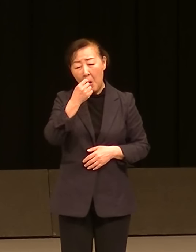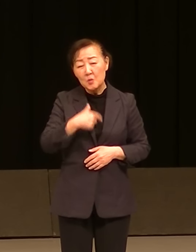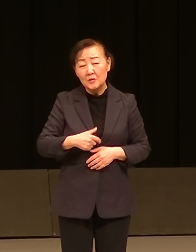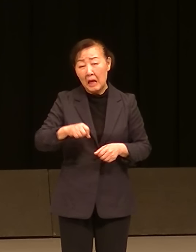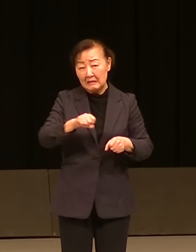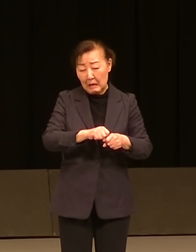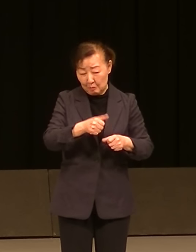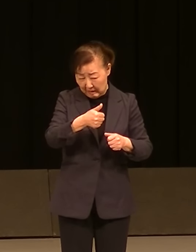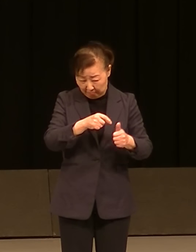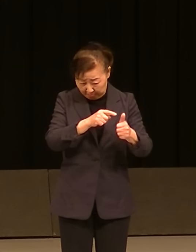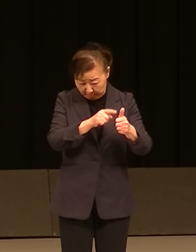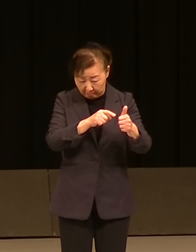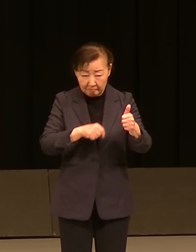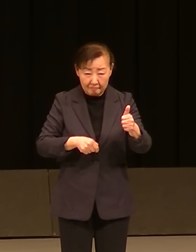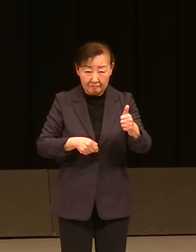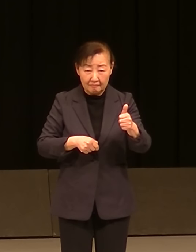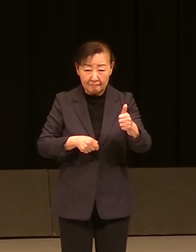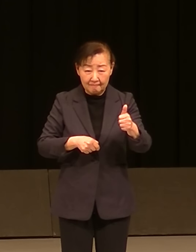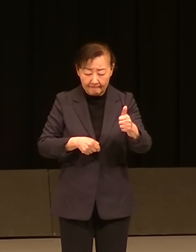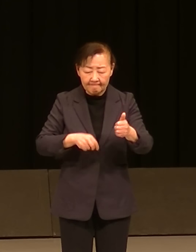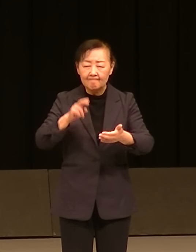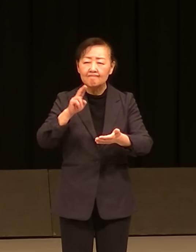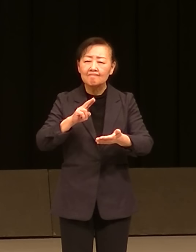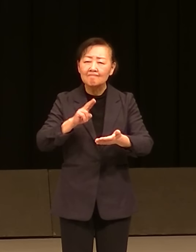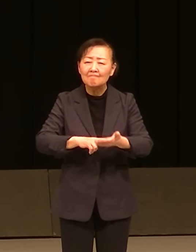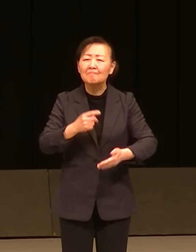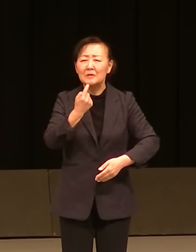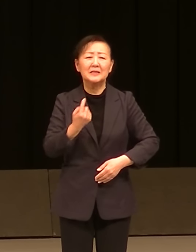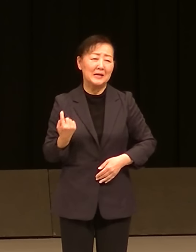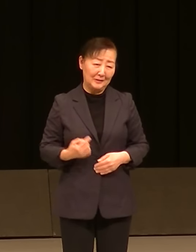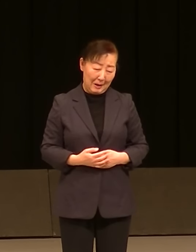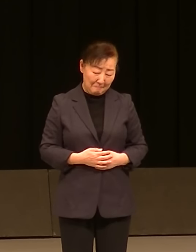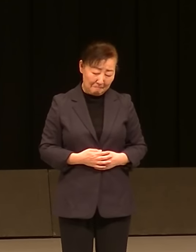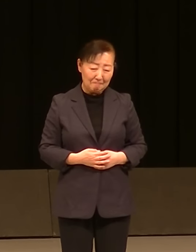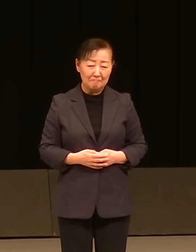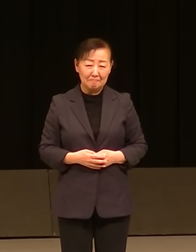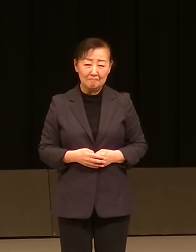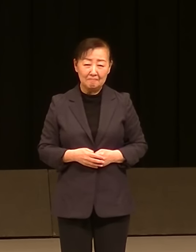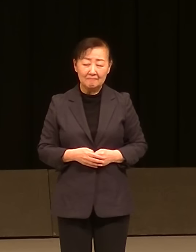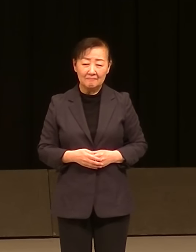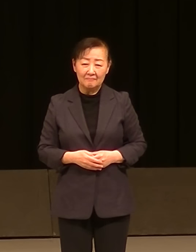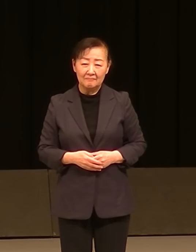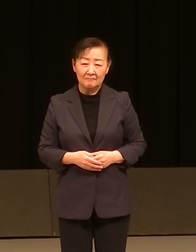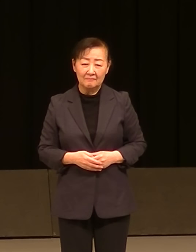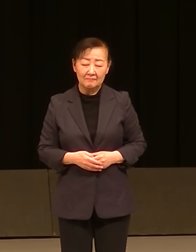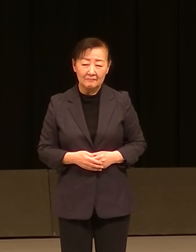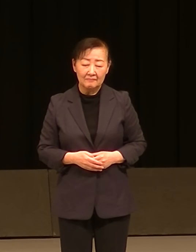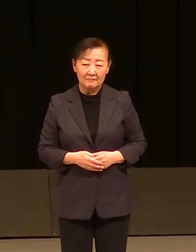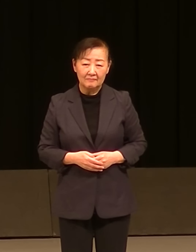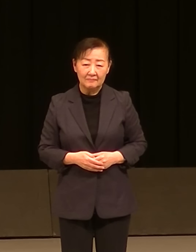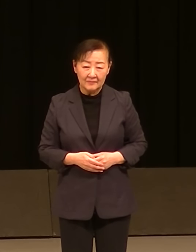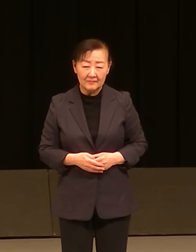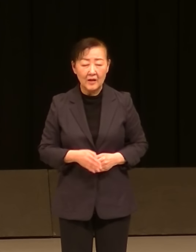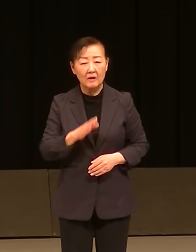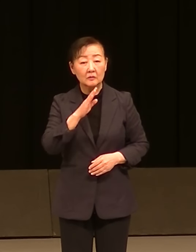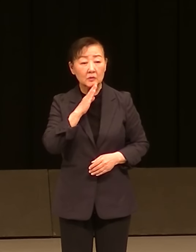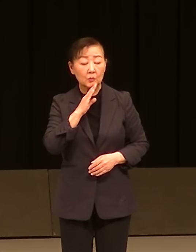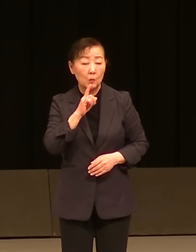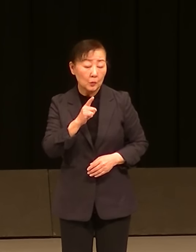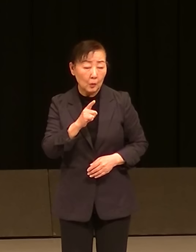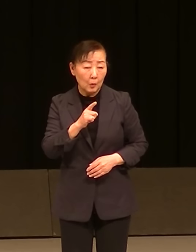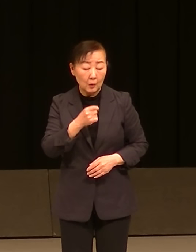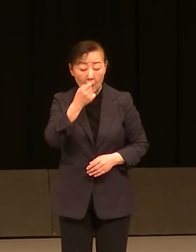ったというふうに認定をした次第で、まあ、ございます。で、実を言えばこの